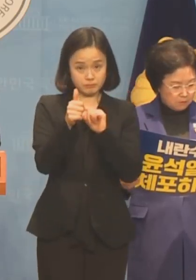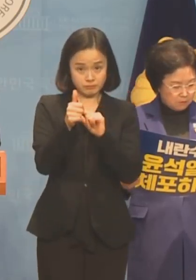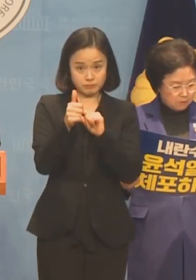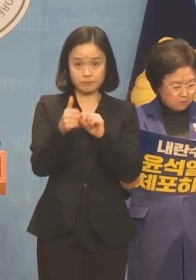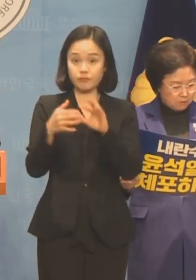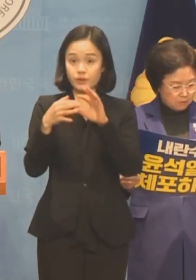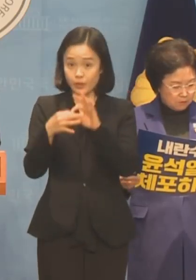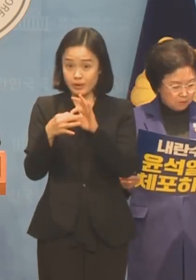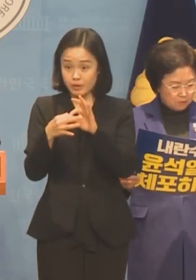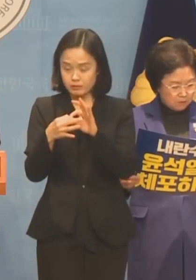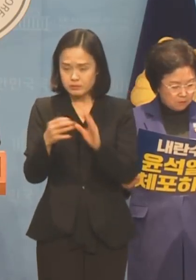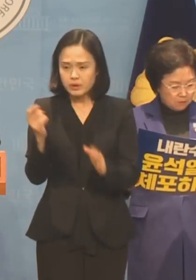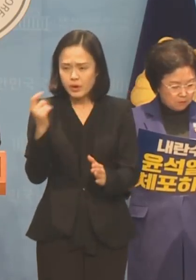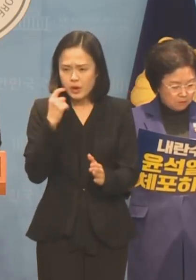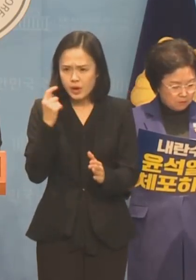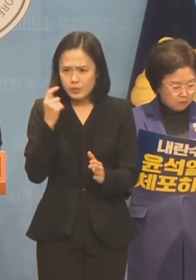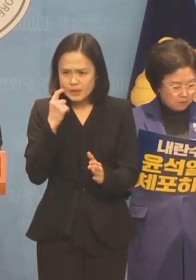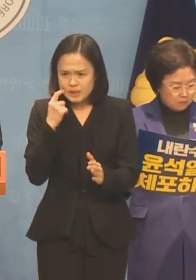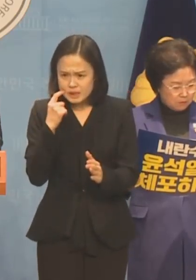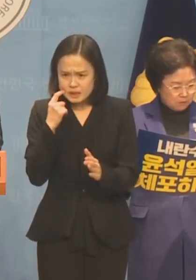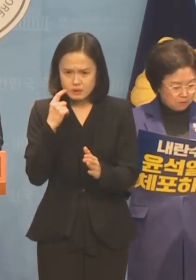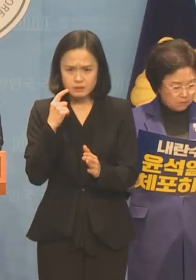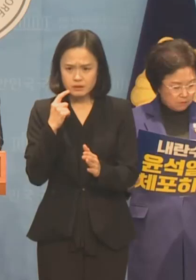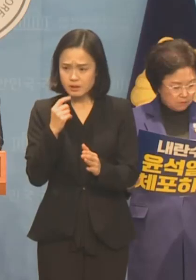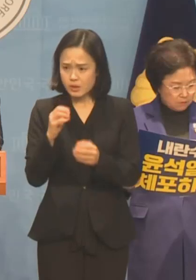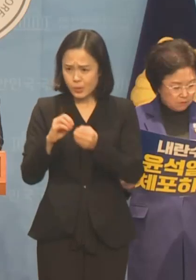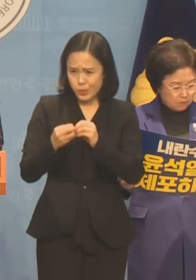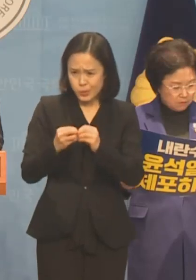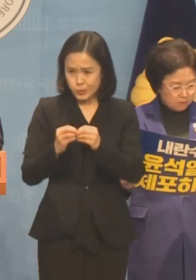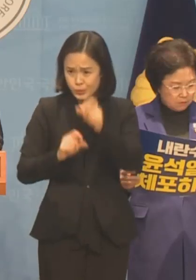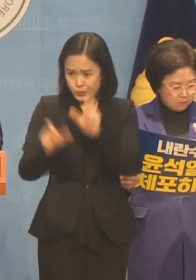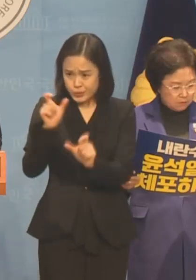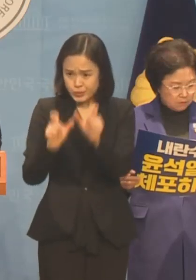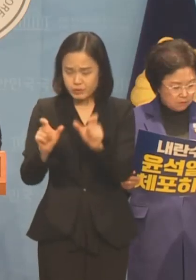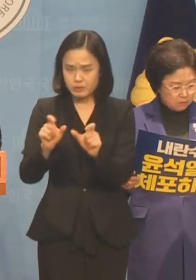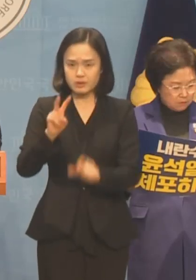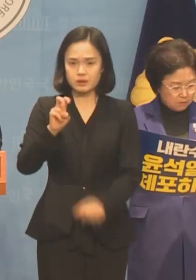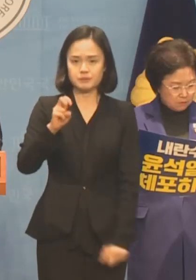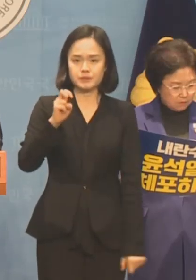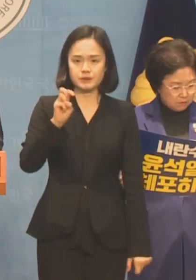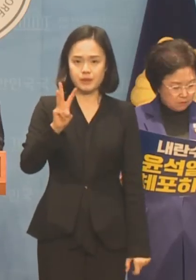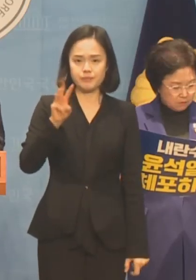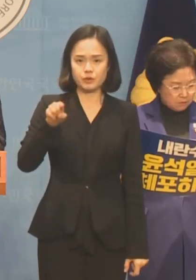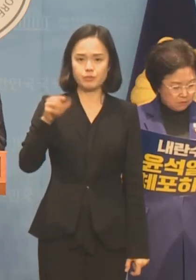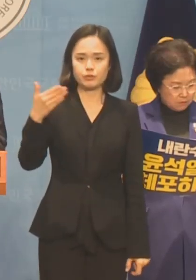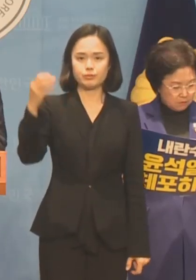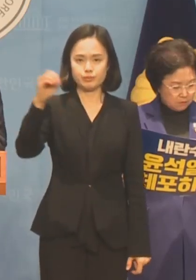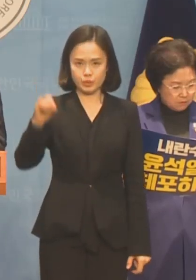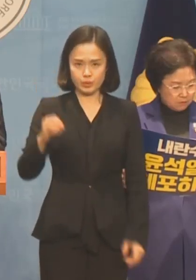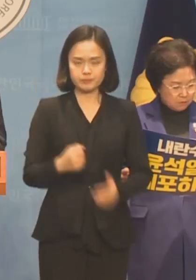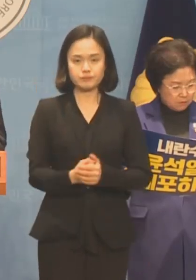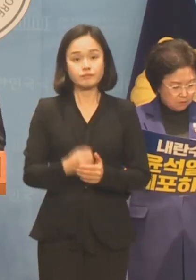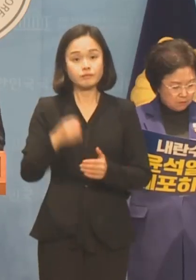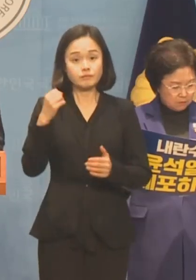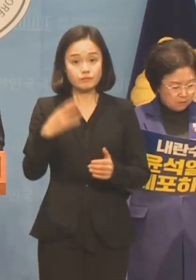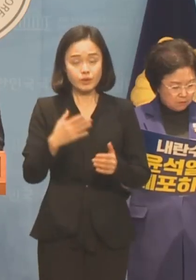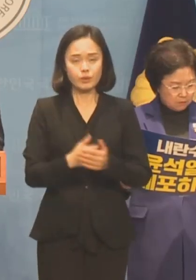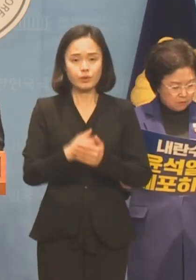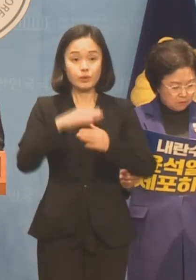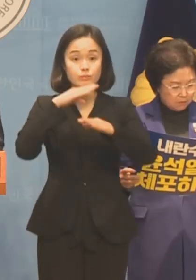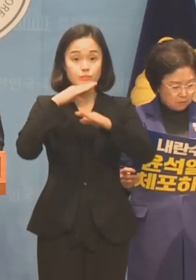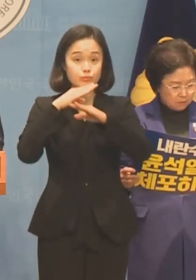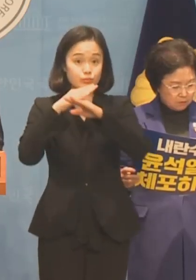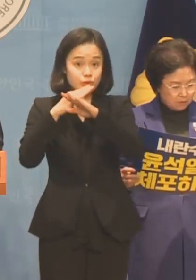사실이 18.29%에 달합니다. 그리고 197세가 투표했다, 중국과 북한 간첩이